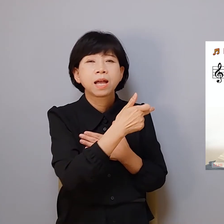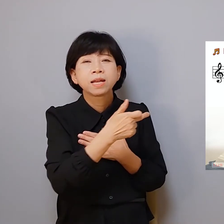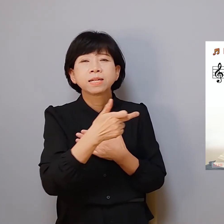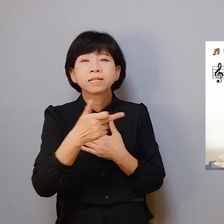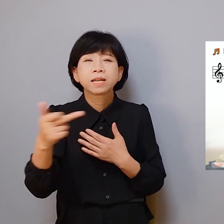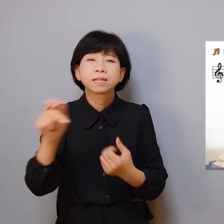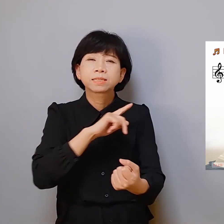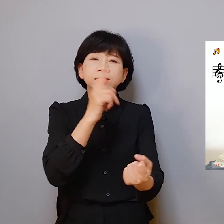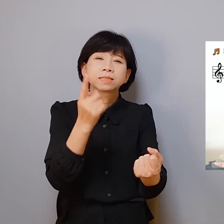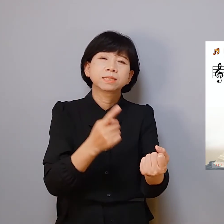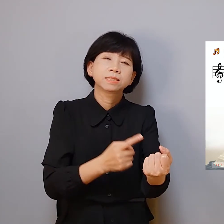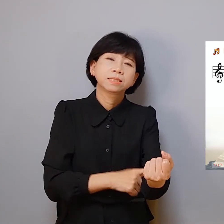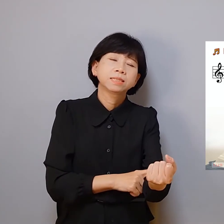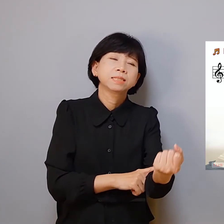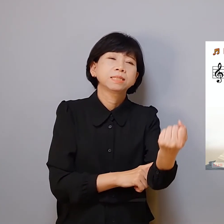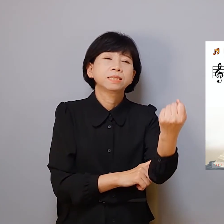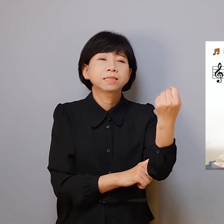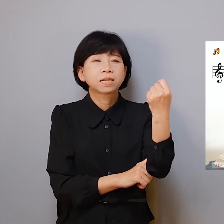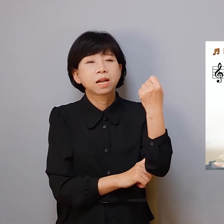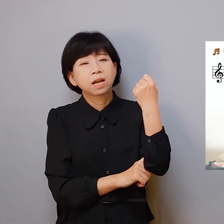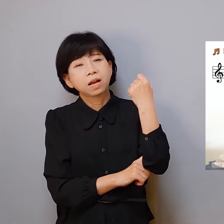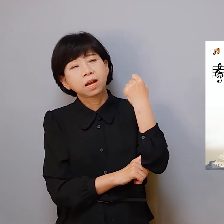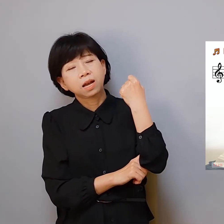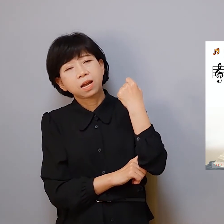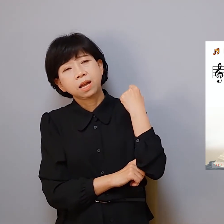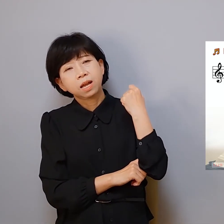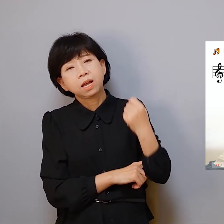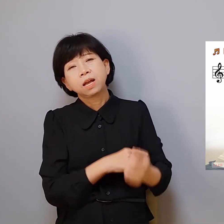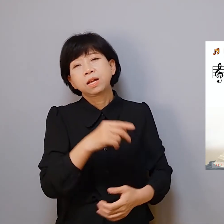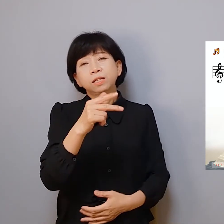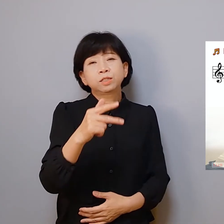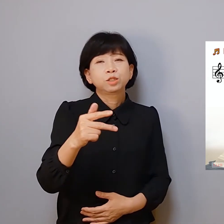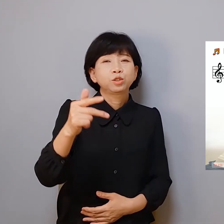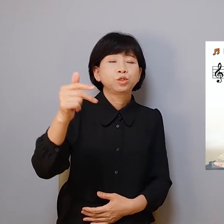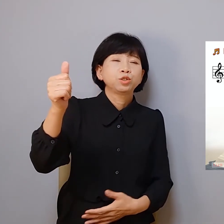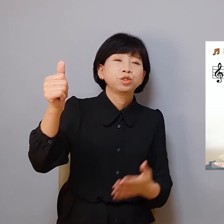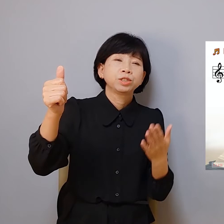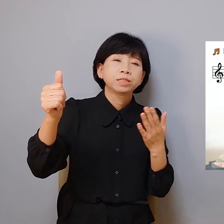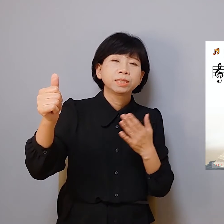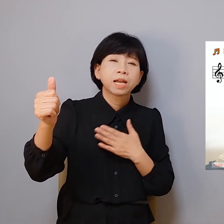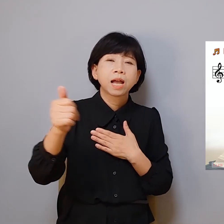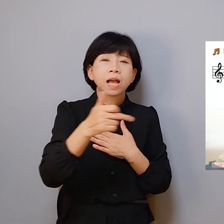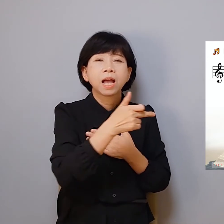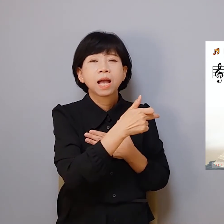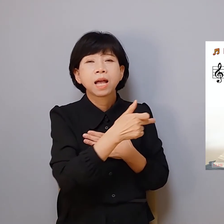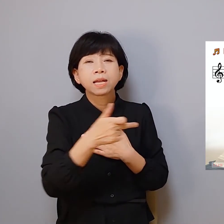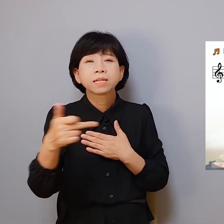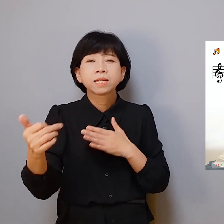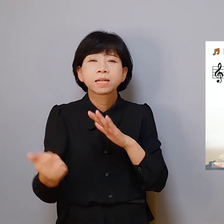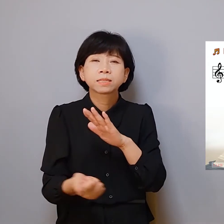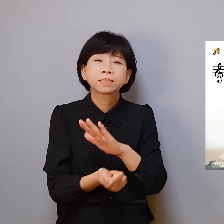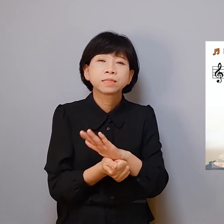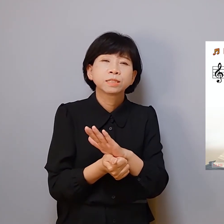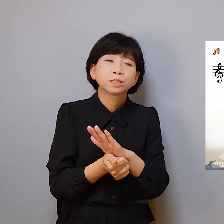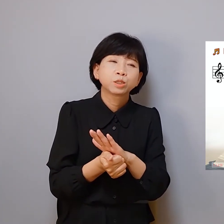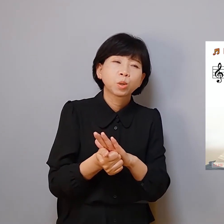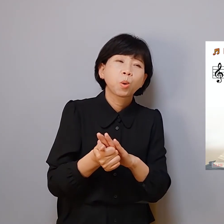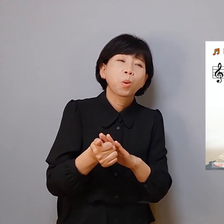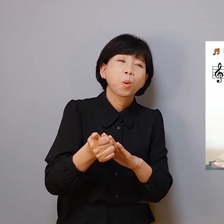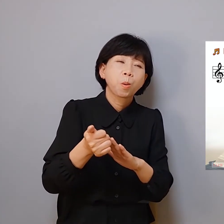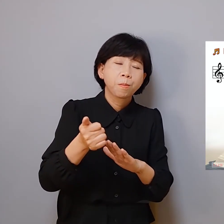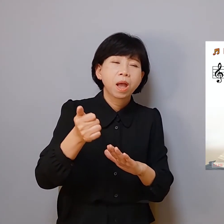주는 나의 큰 능, 주는 나의 큰 소망, 주는